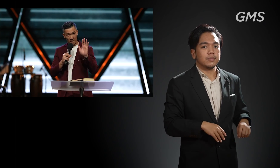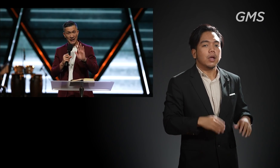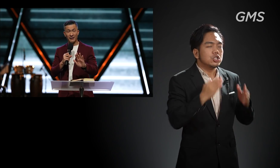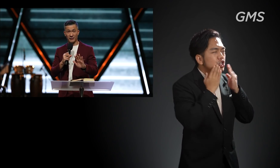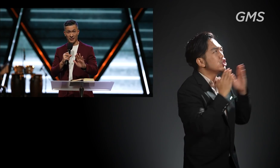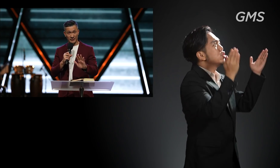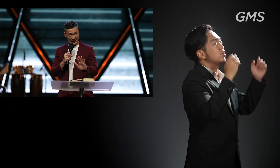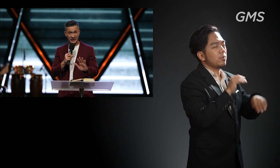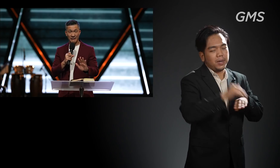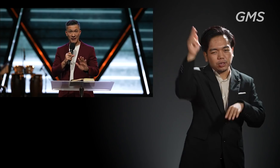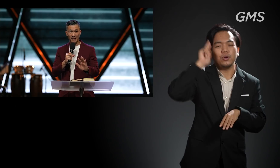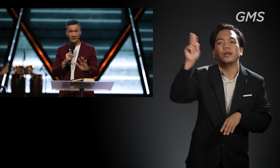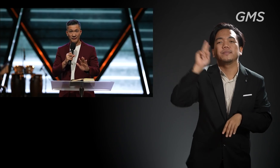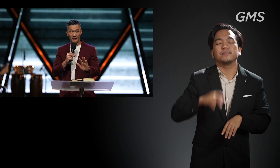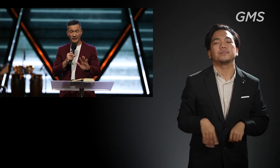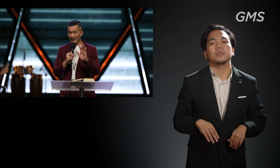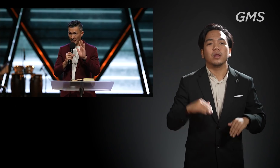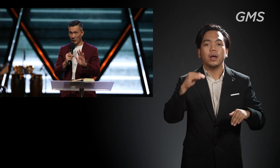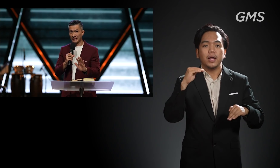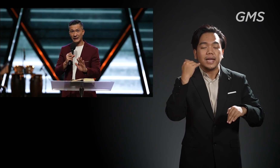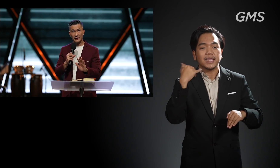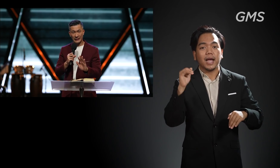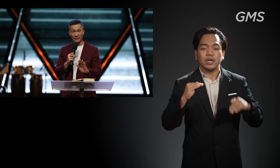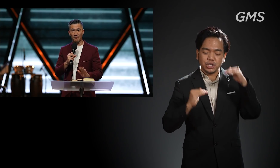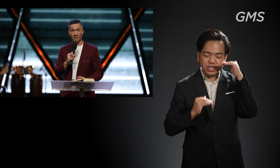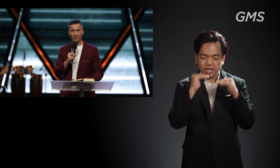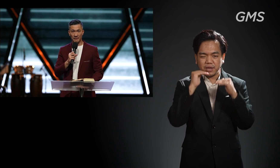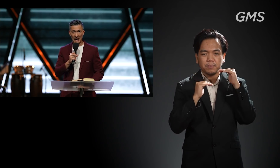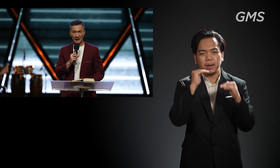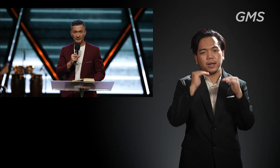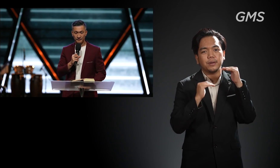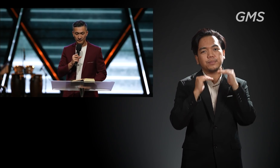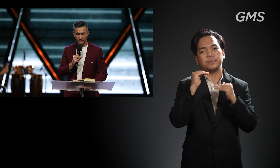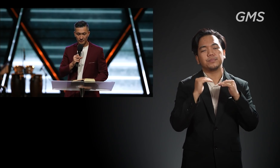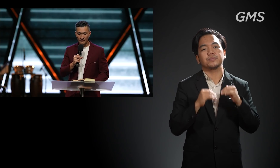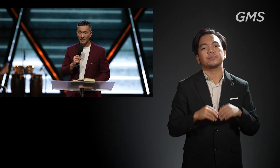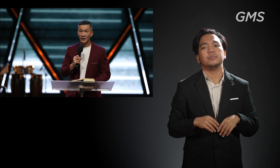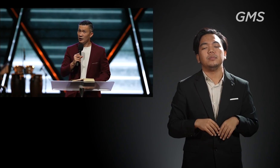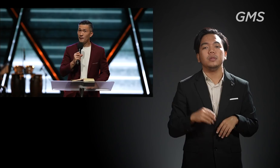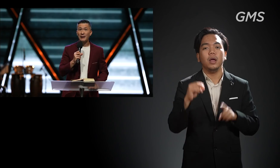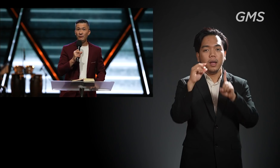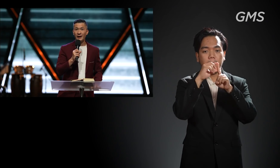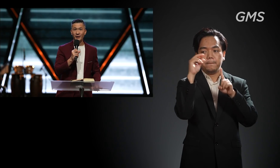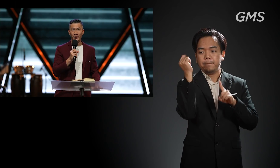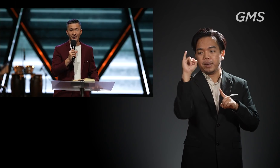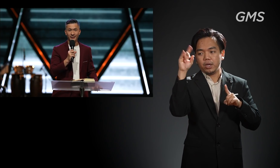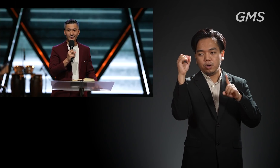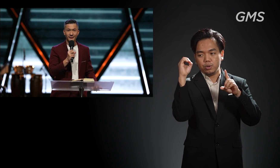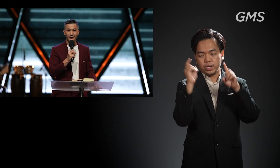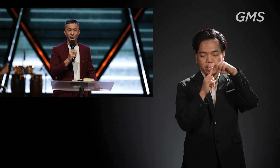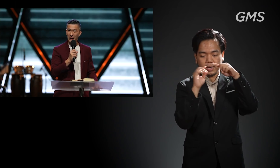stabil, balance, dan seimbang dengan prioritas yang benar. Kehidupan yang memuliakan